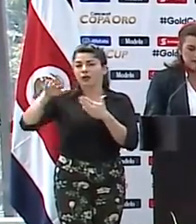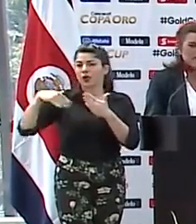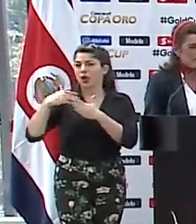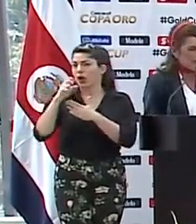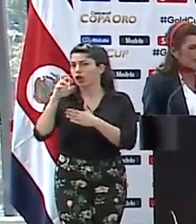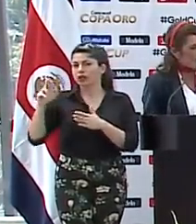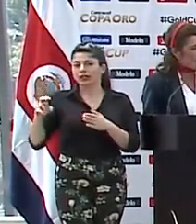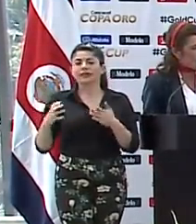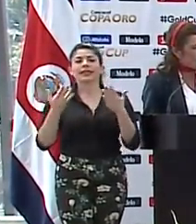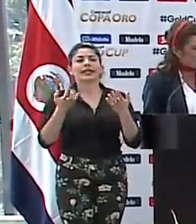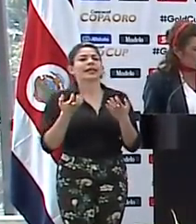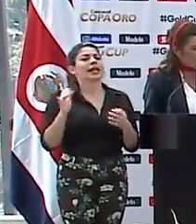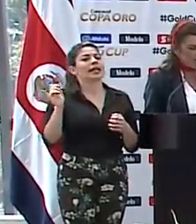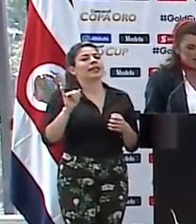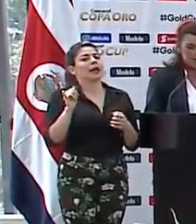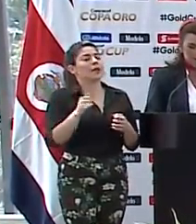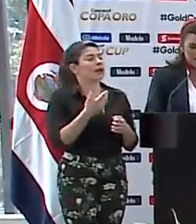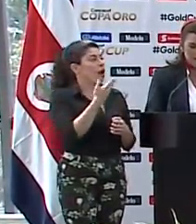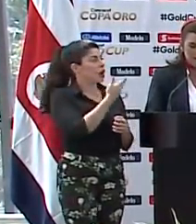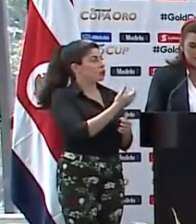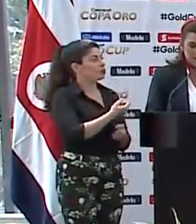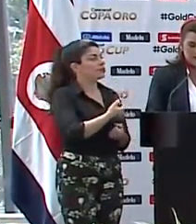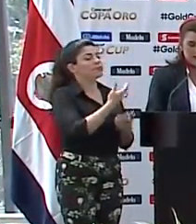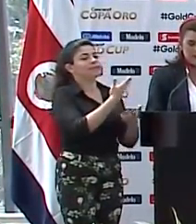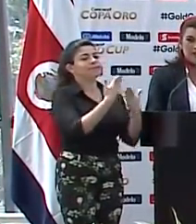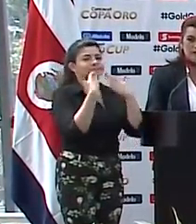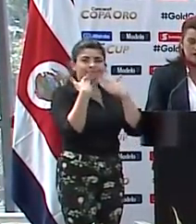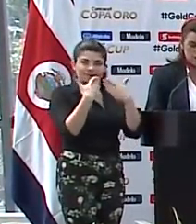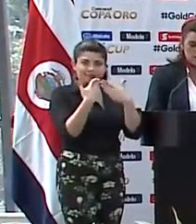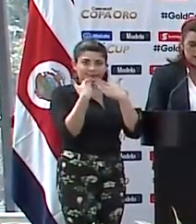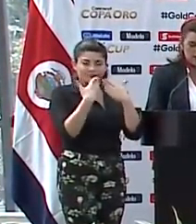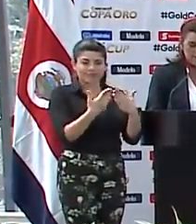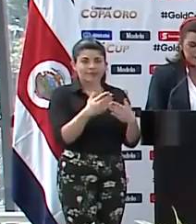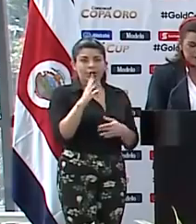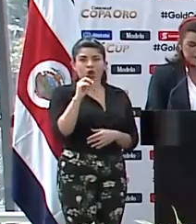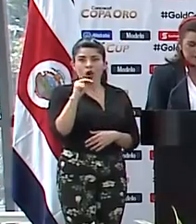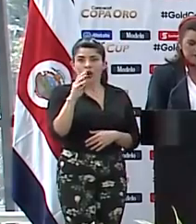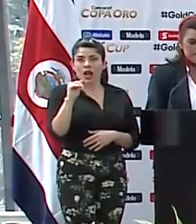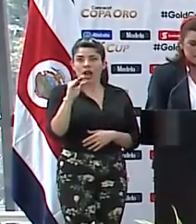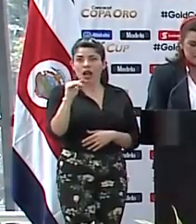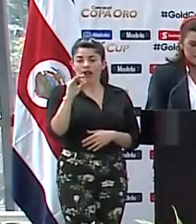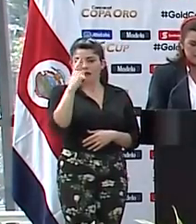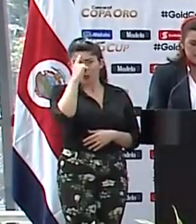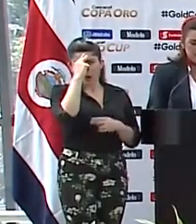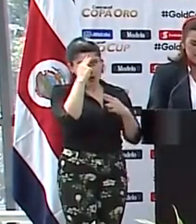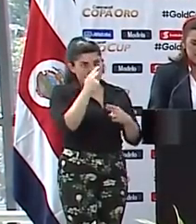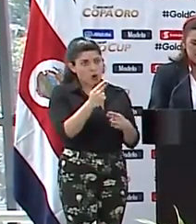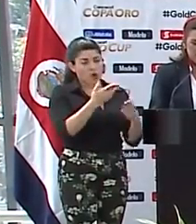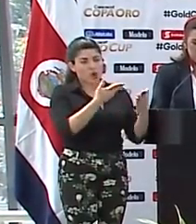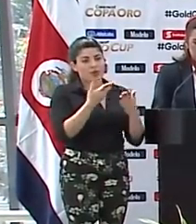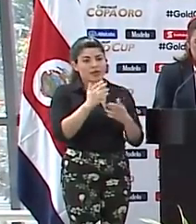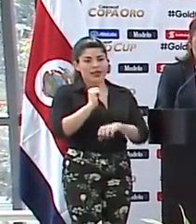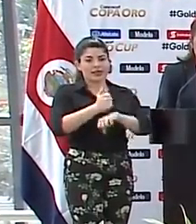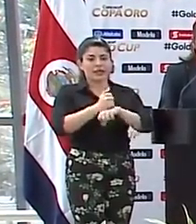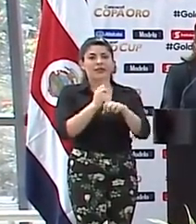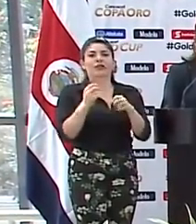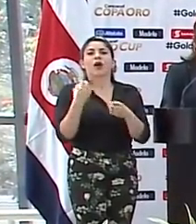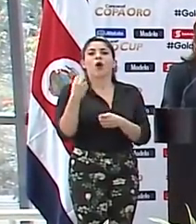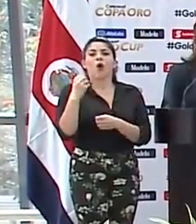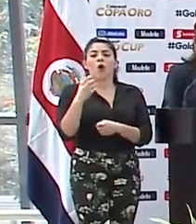Rica, quiere también a ustedes expresarles su agradecimiento a CONCACAF por este honor de ser sede de la Copa